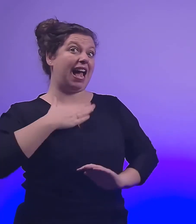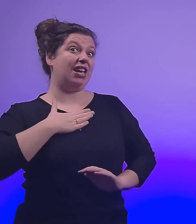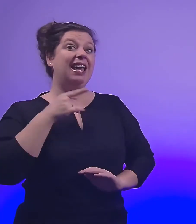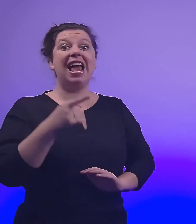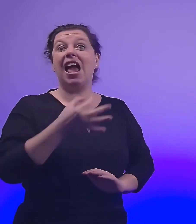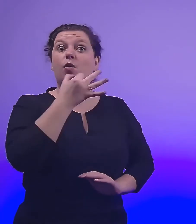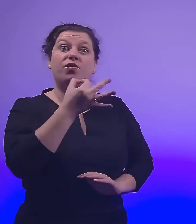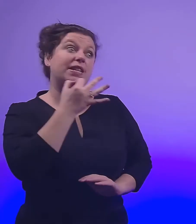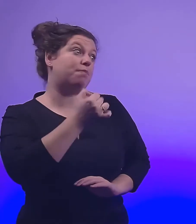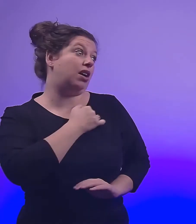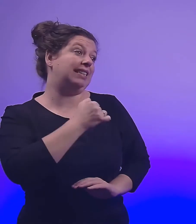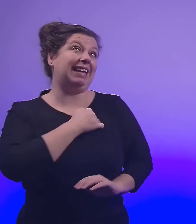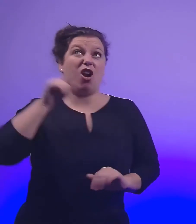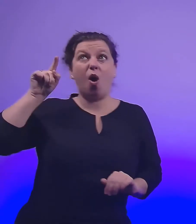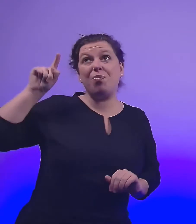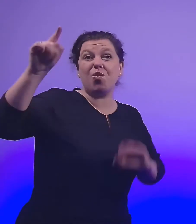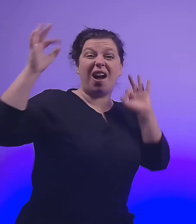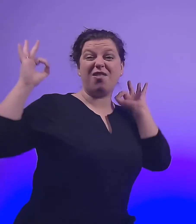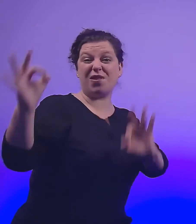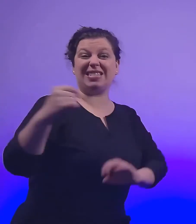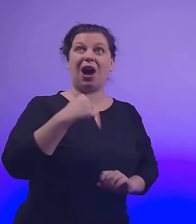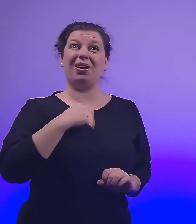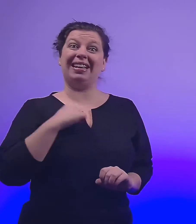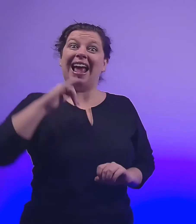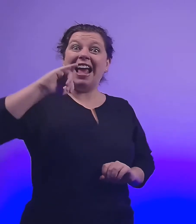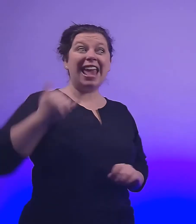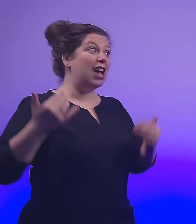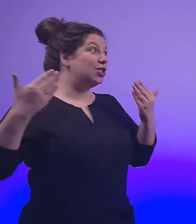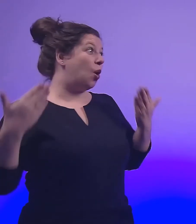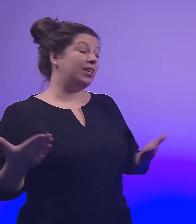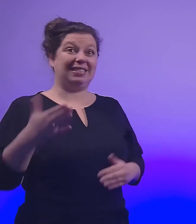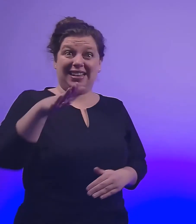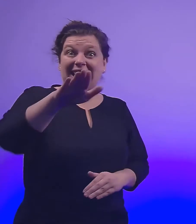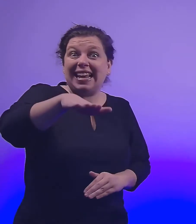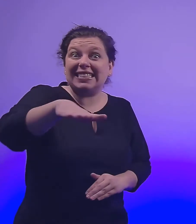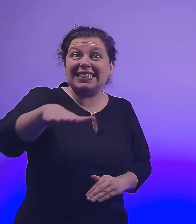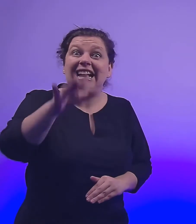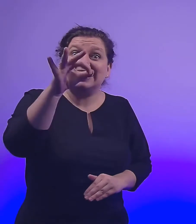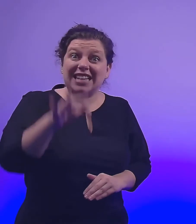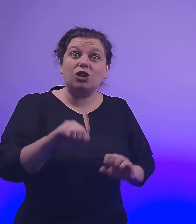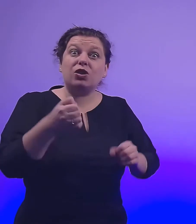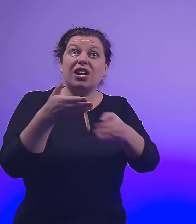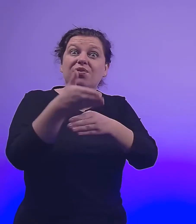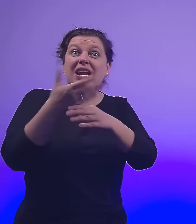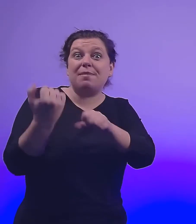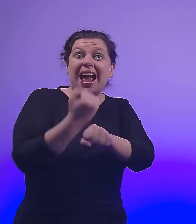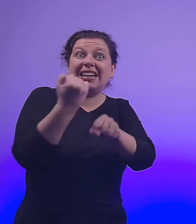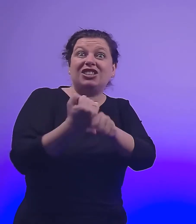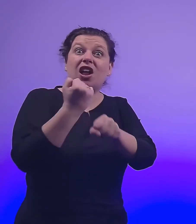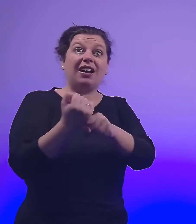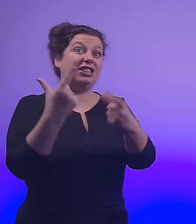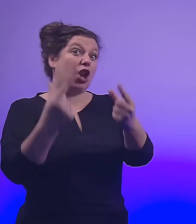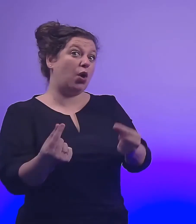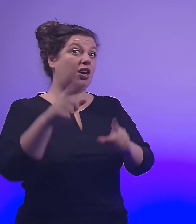u vertrouw ik. Zo, en dat is zo. Hey en kids, thuis kun je dus verder mee aan de slag. En vind het leuk als je een foto stuurt